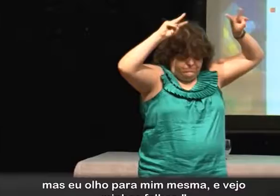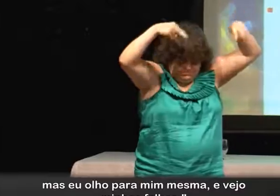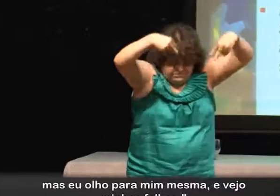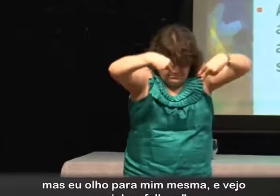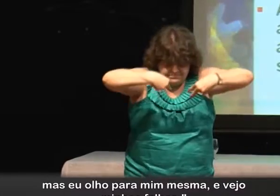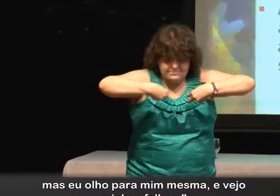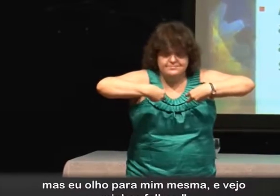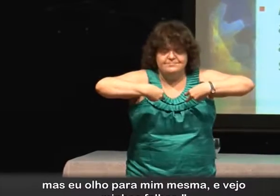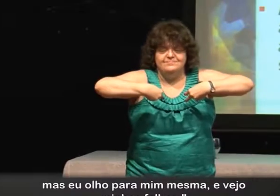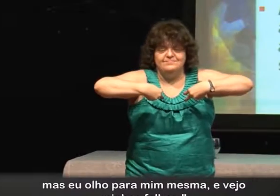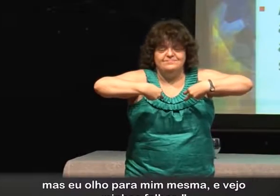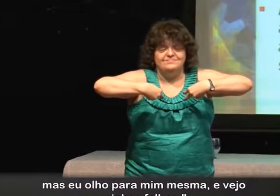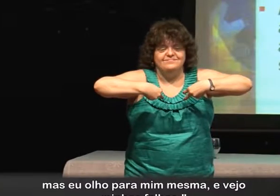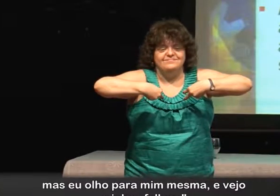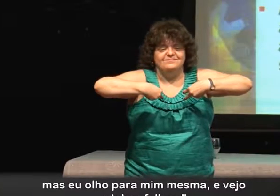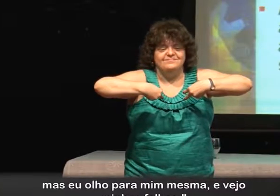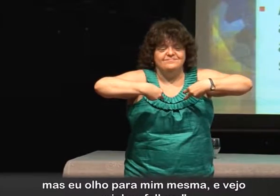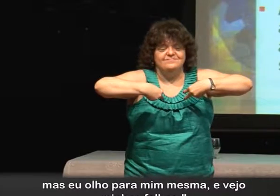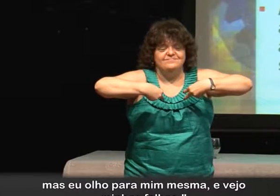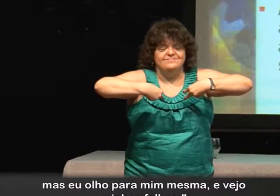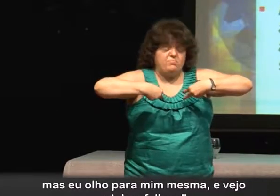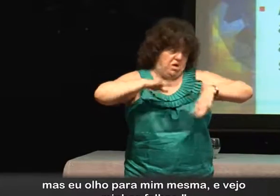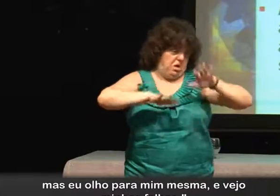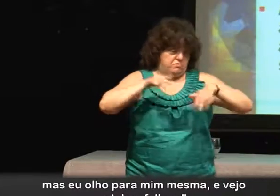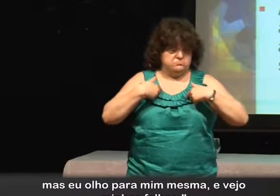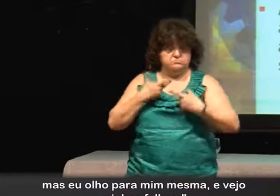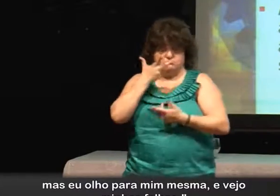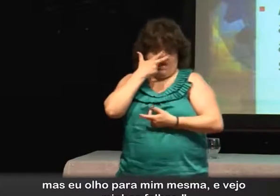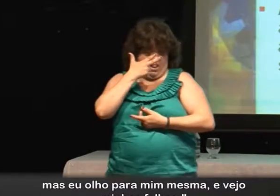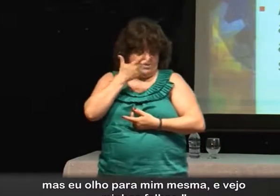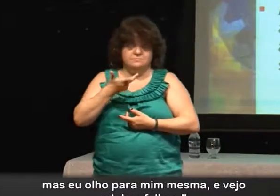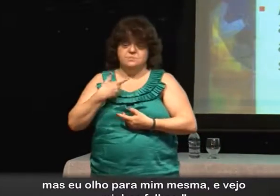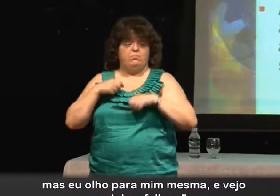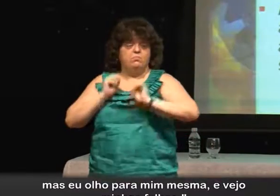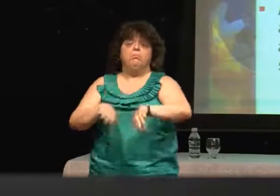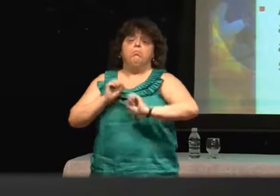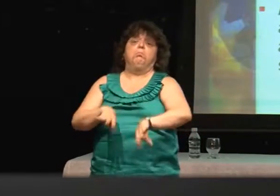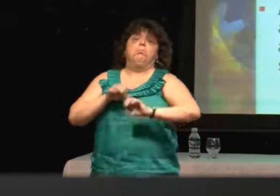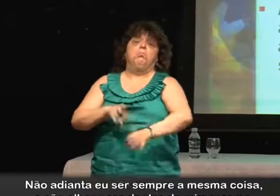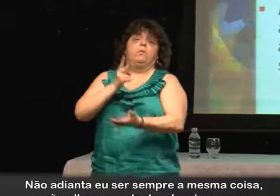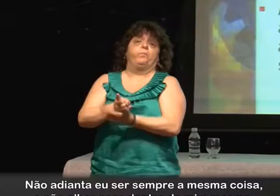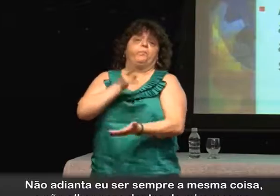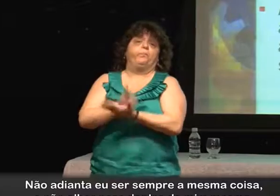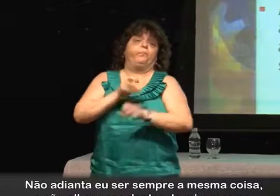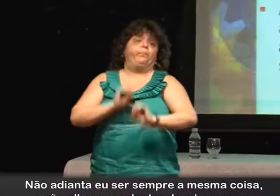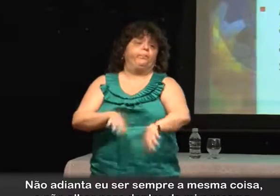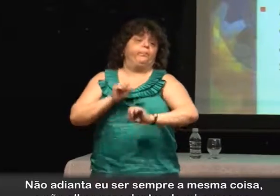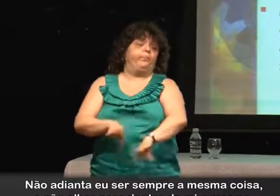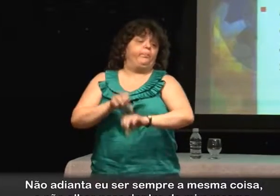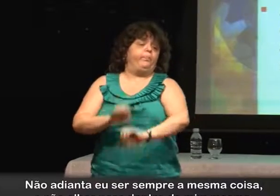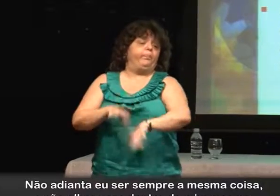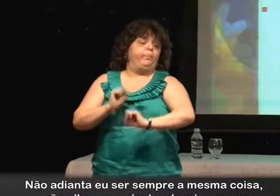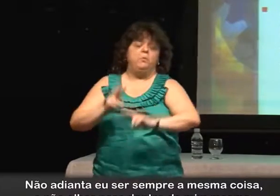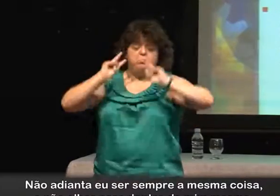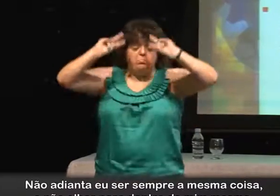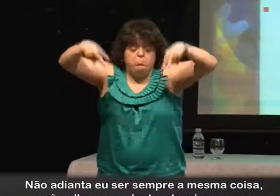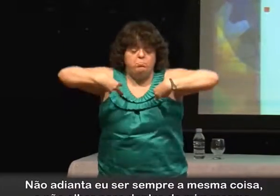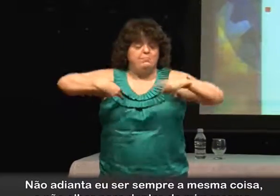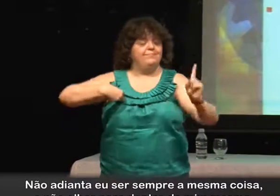vejo, olhar para mim mesma e ver as falhas, as minhas falhas. Não adianta eu ensinar sempre a mesma coisa